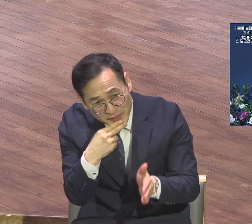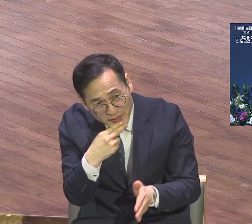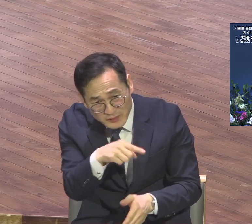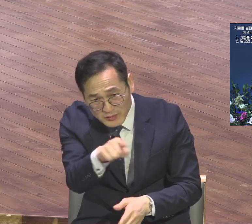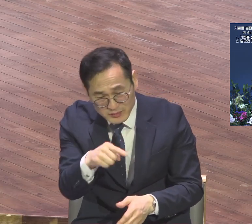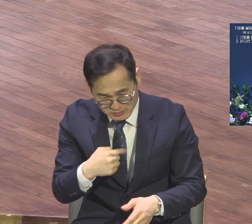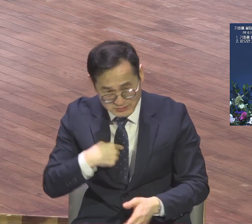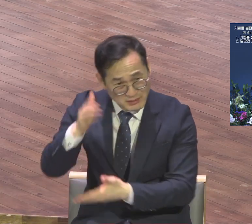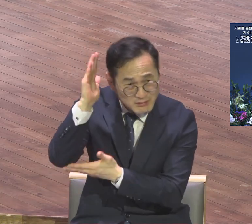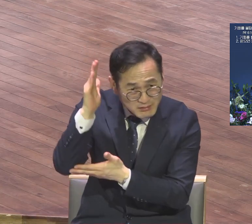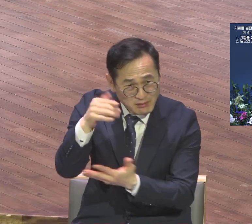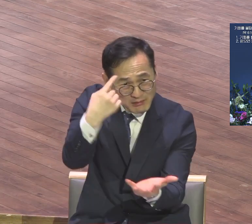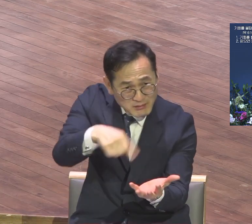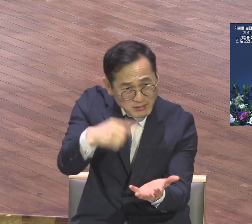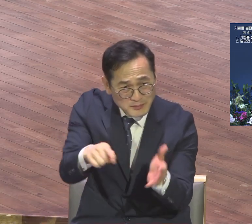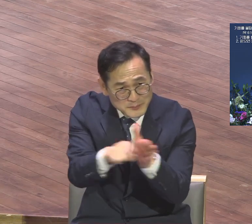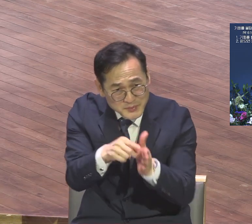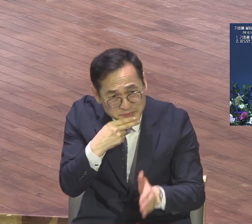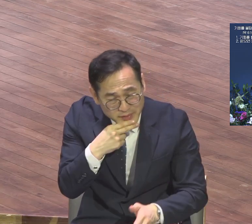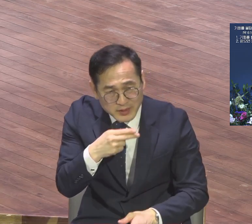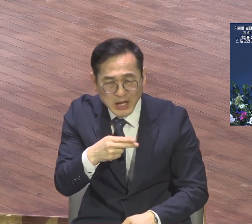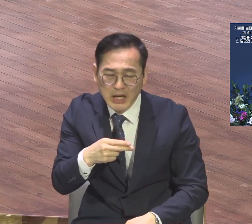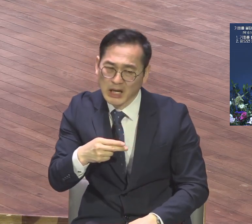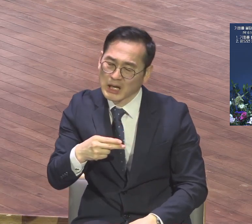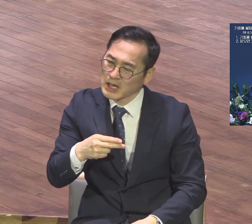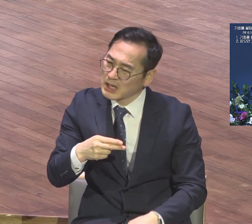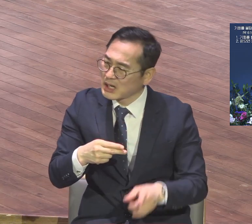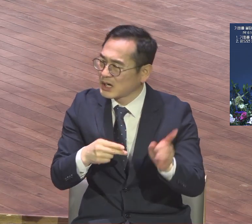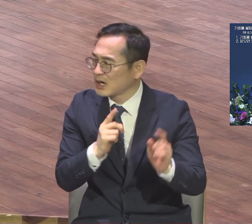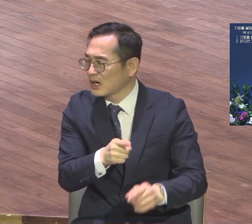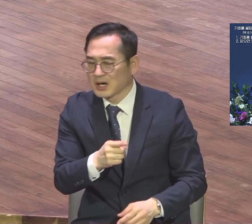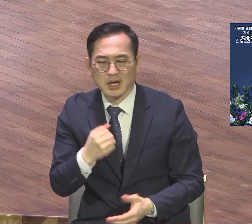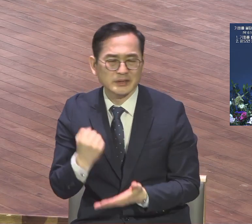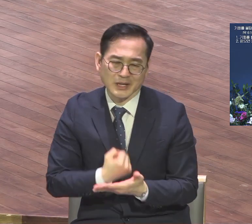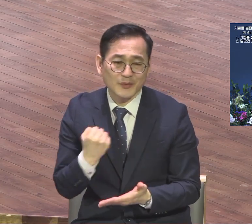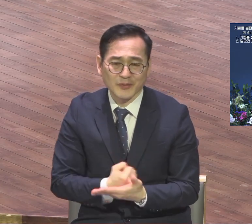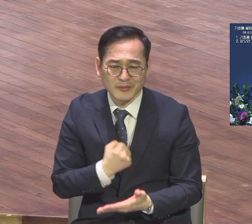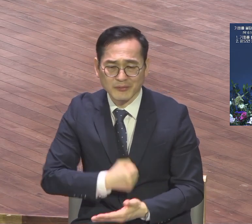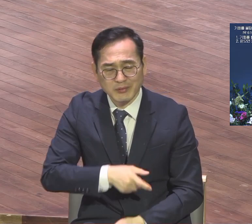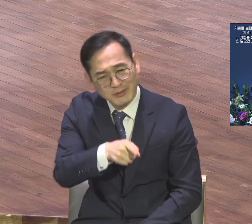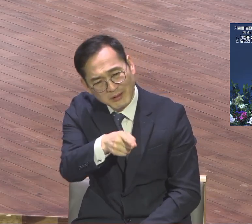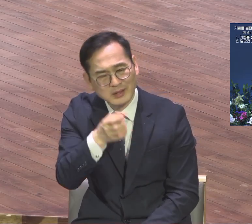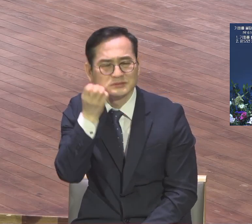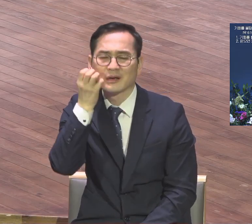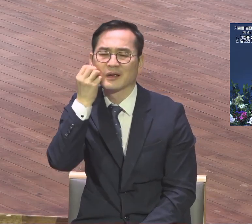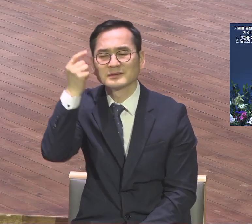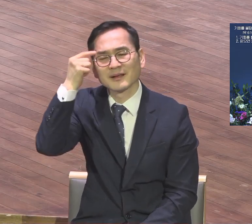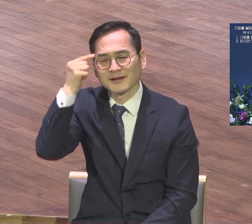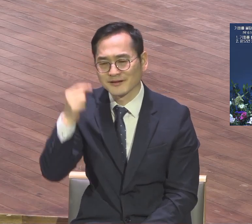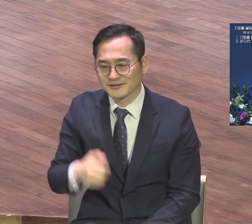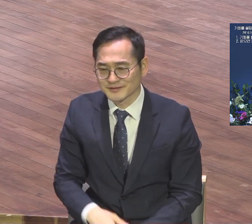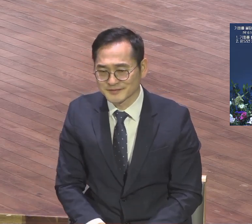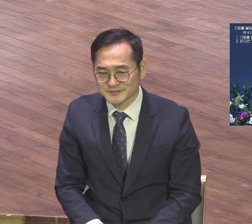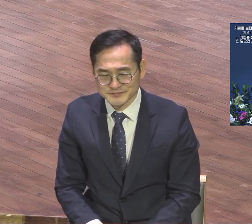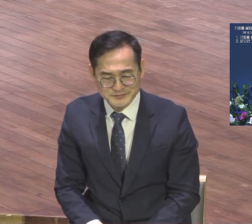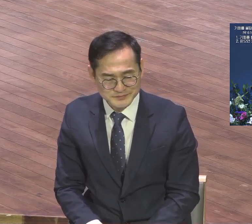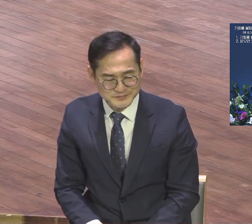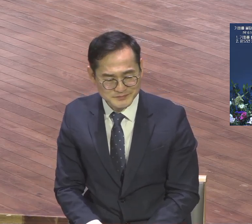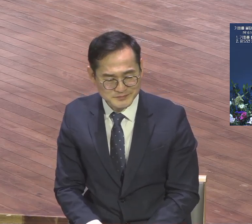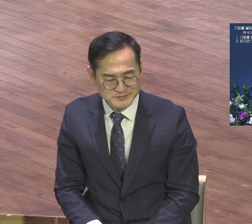이상히 여겼더라 그렇게 말씀하고 있죠. 이 말의 원어적 해석을 보면요, 예수님께서는 그들의 불신앙 때문에 놀랐다.